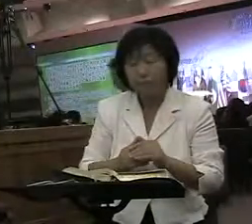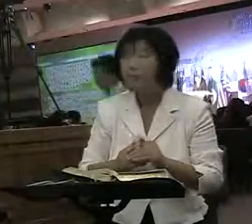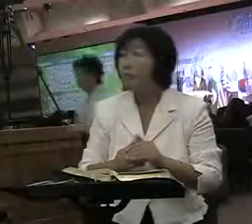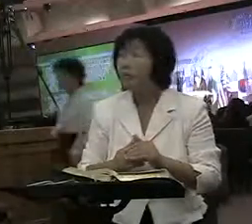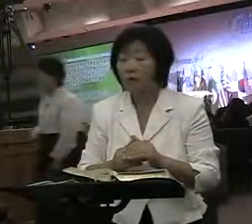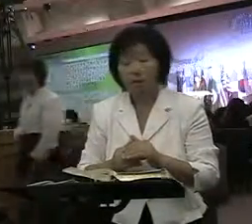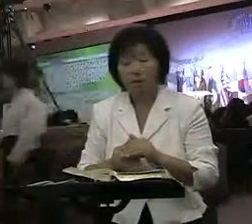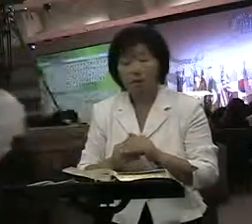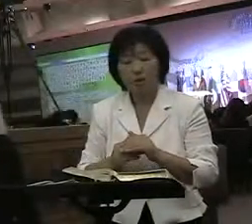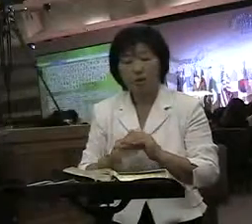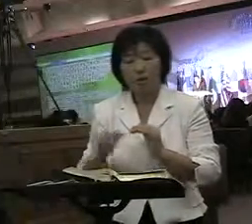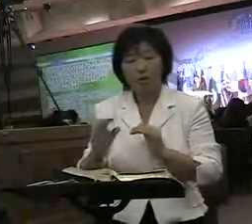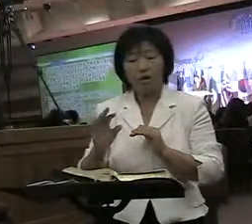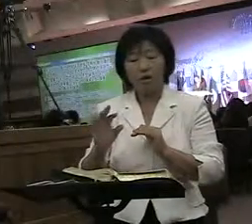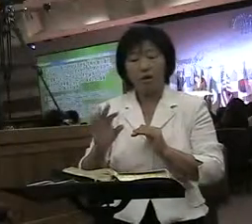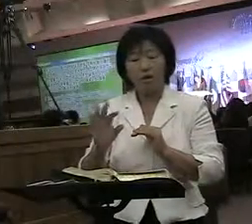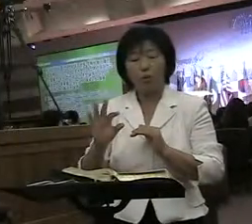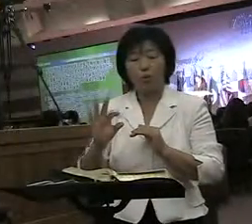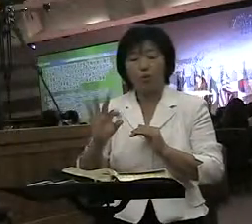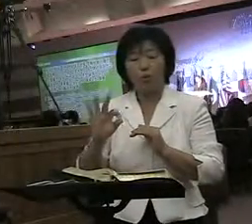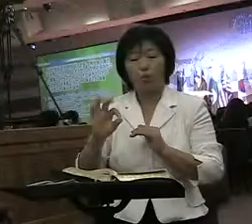1절 말씀을 제가 먼저 봉독합니다.